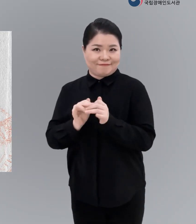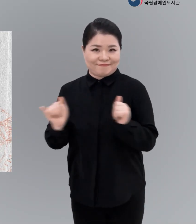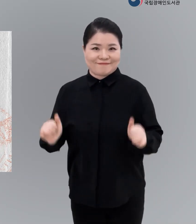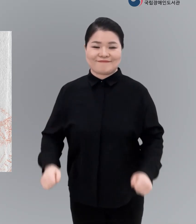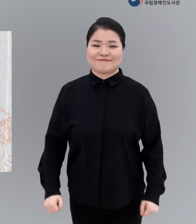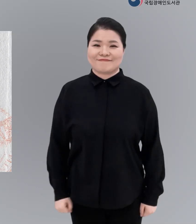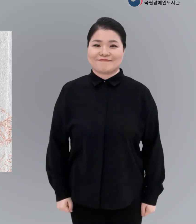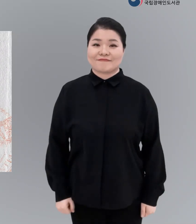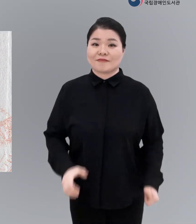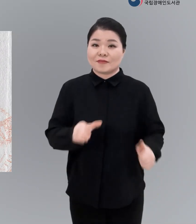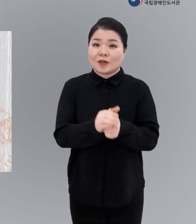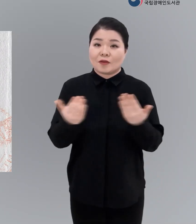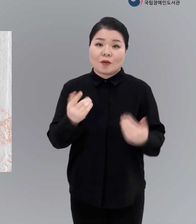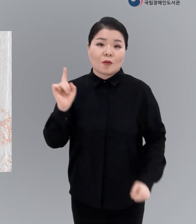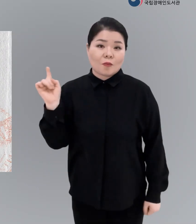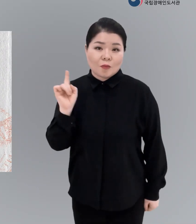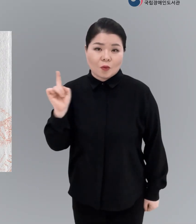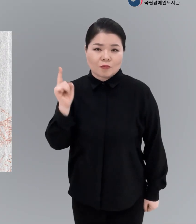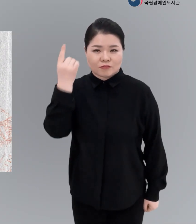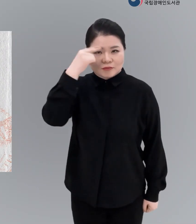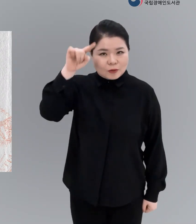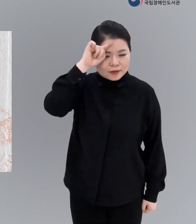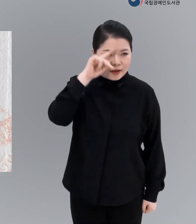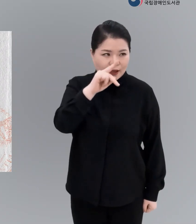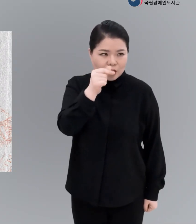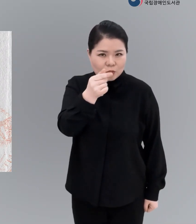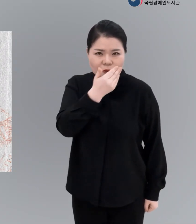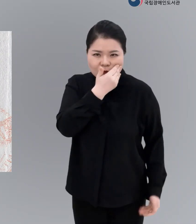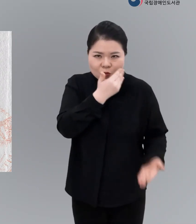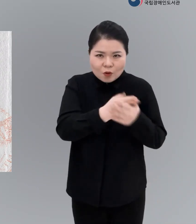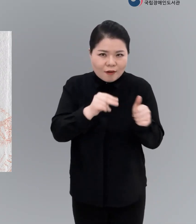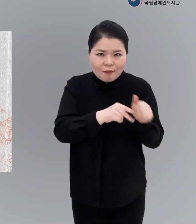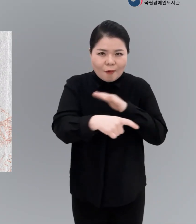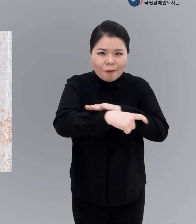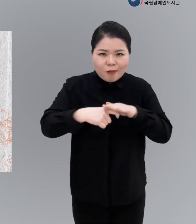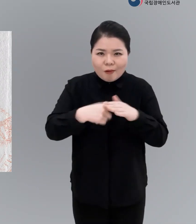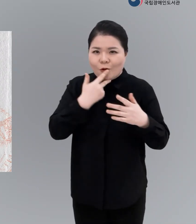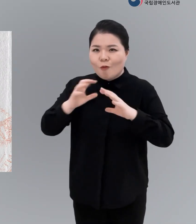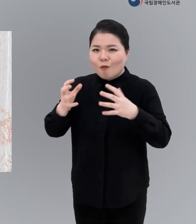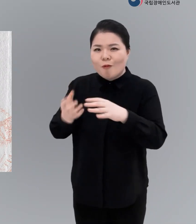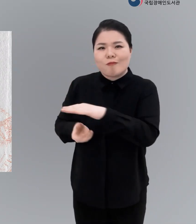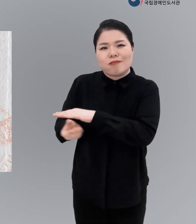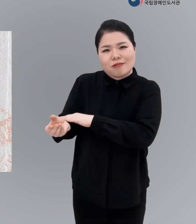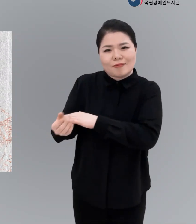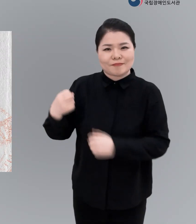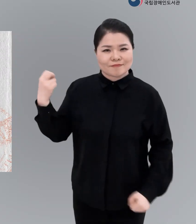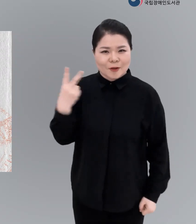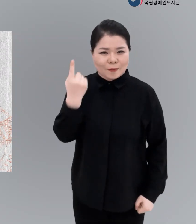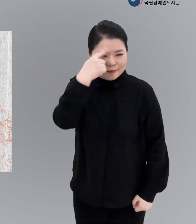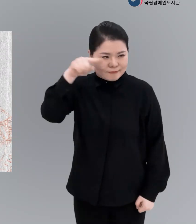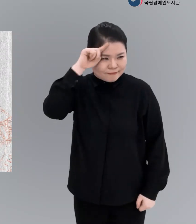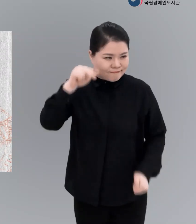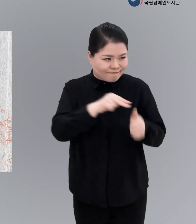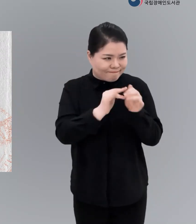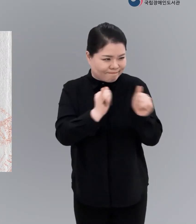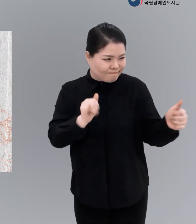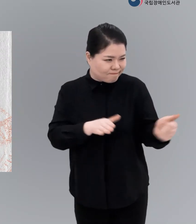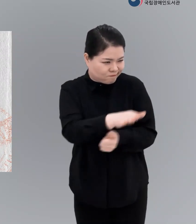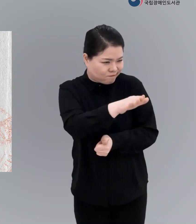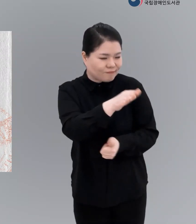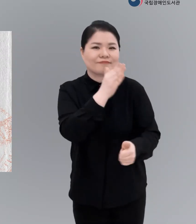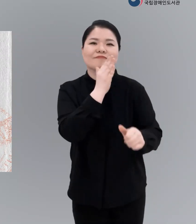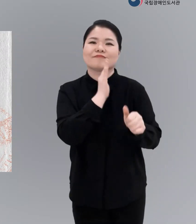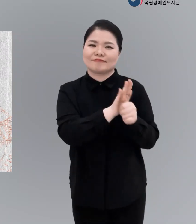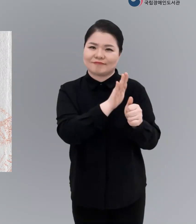스파이. 주 임무 KGB 핵심 정보를 영국에 전달하고 소련 스파이 제거를 지원.